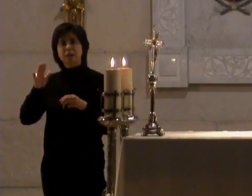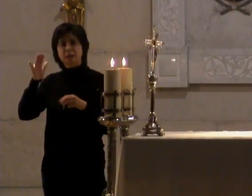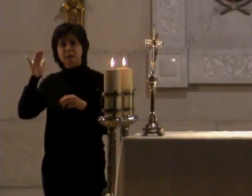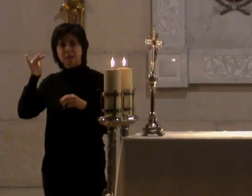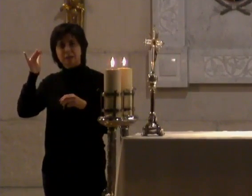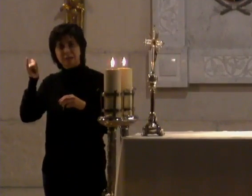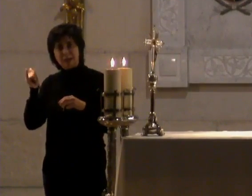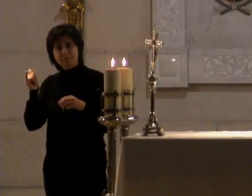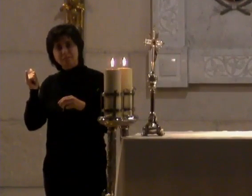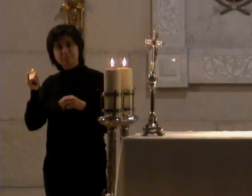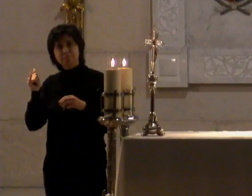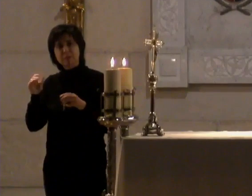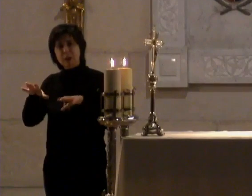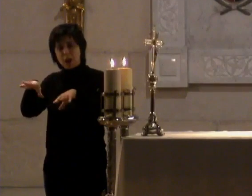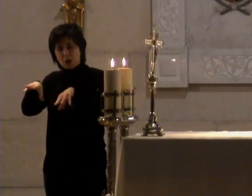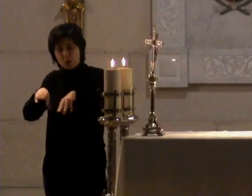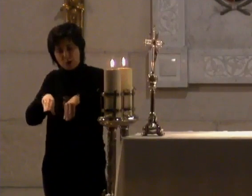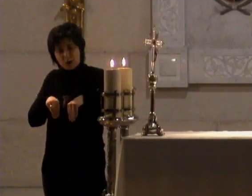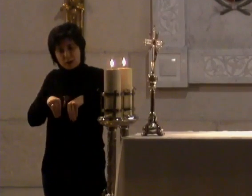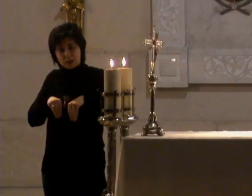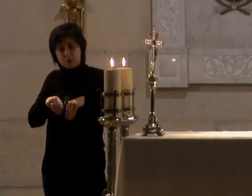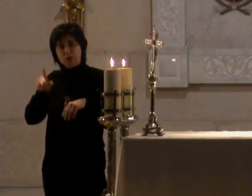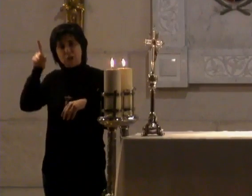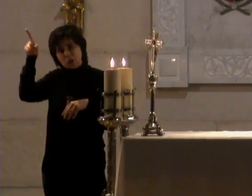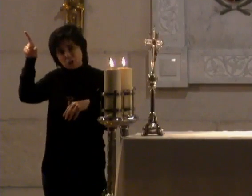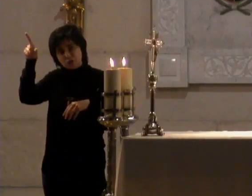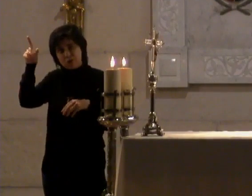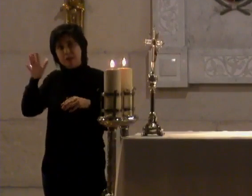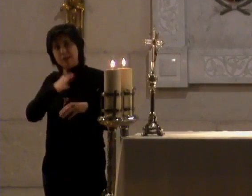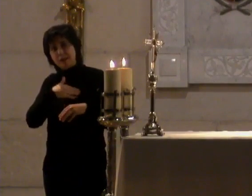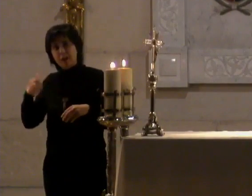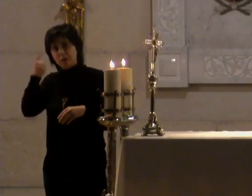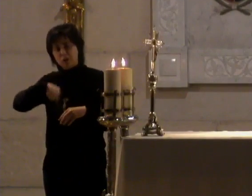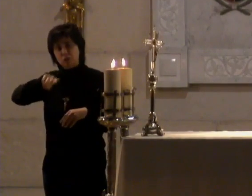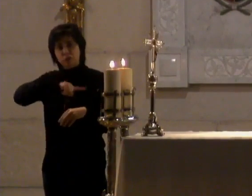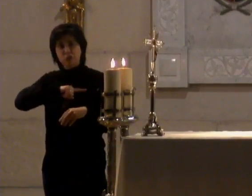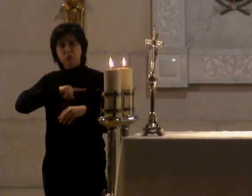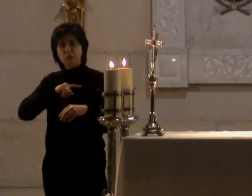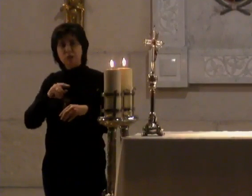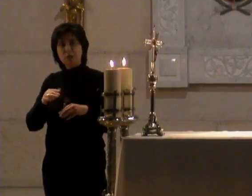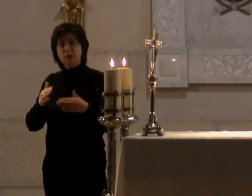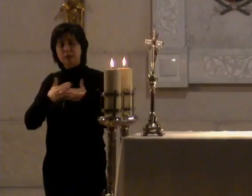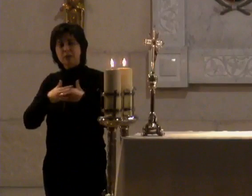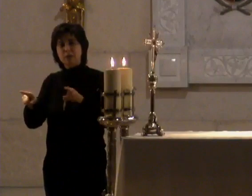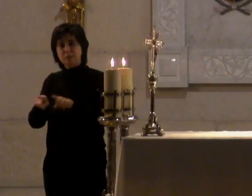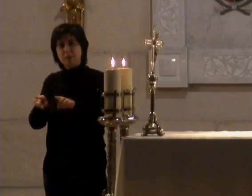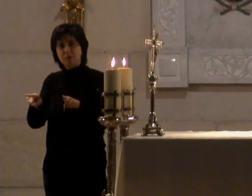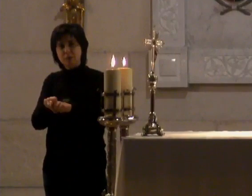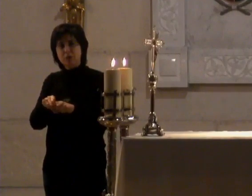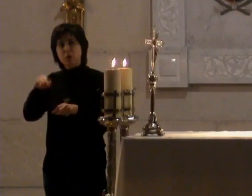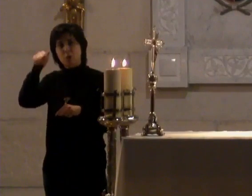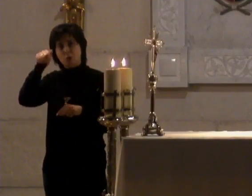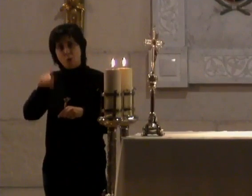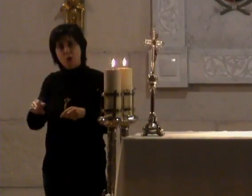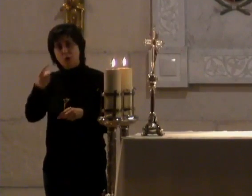está precisamente en acoger lo que Dios quiere de nosotros. Pues, queridos hermanos,